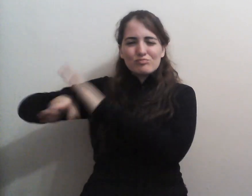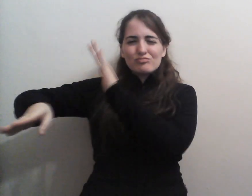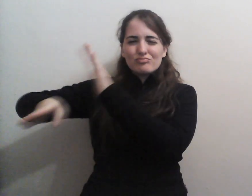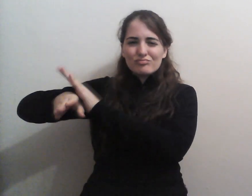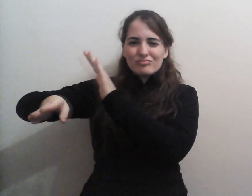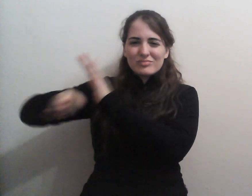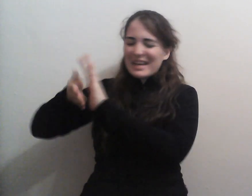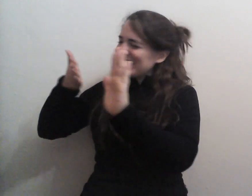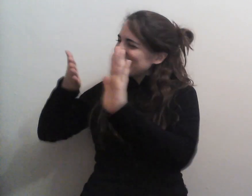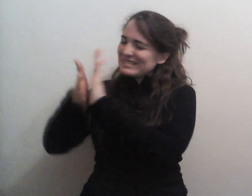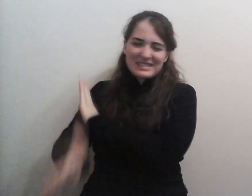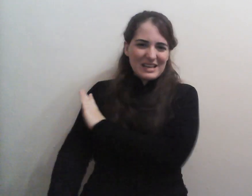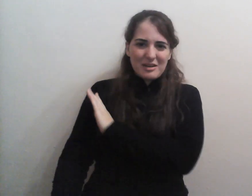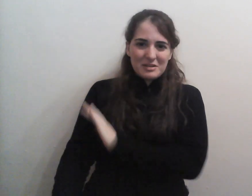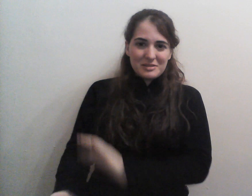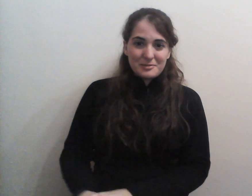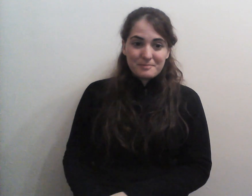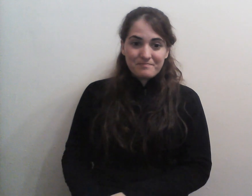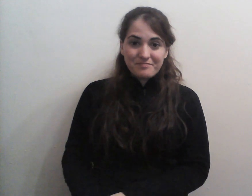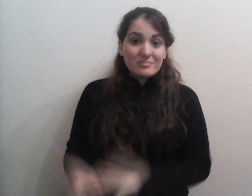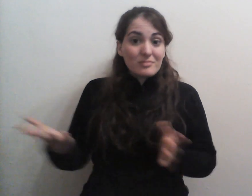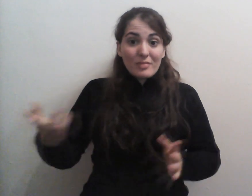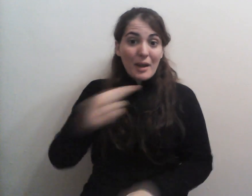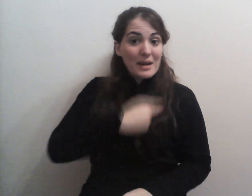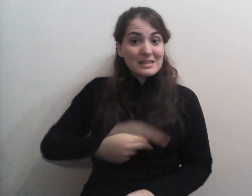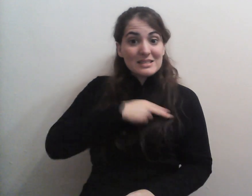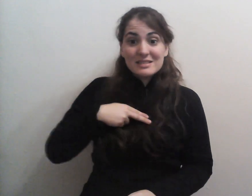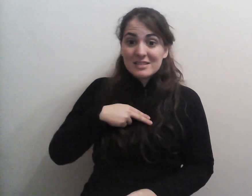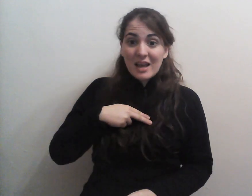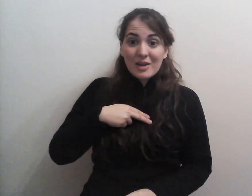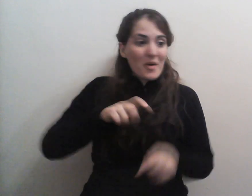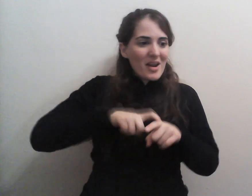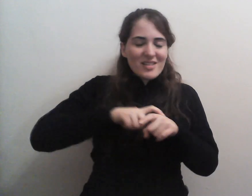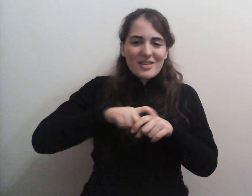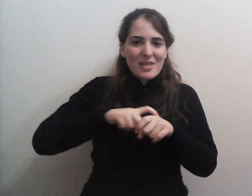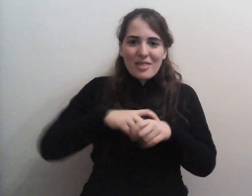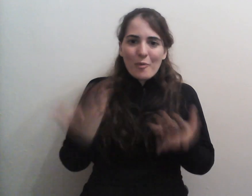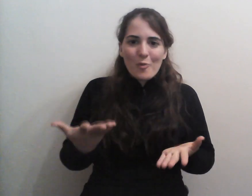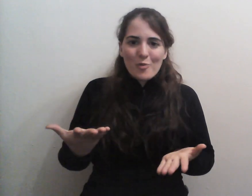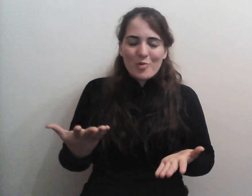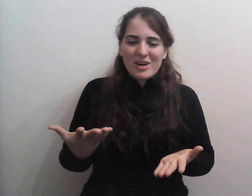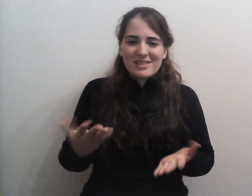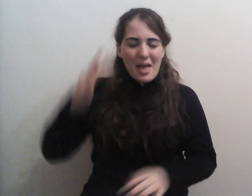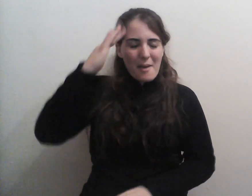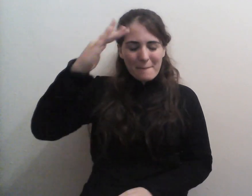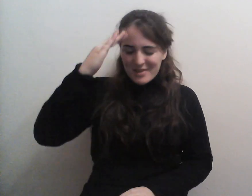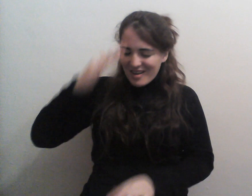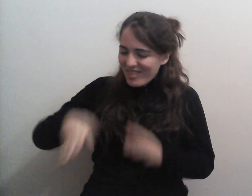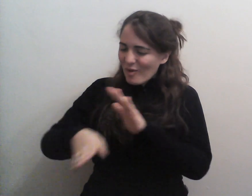del Señor. Por lo tanto, el creyente se caracteriza por esperanza continua y constantemente. La